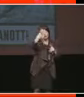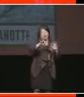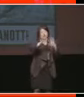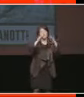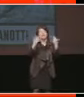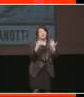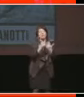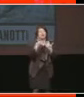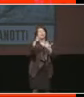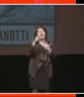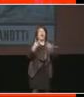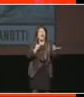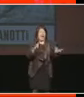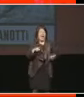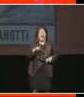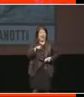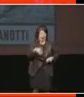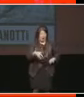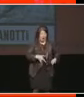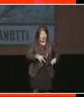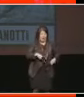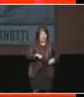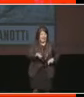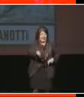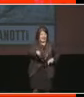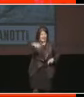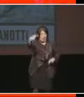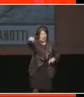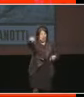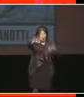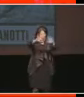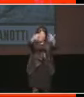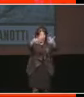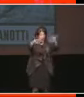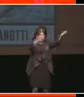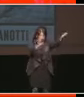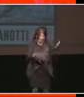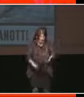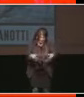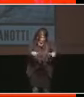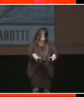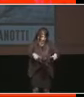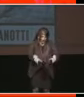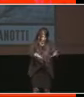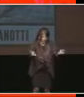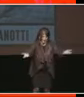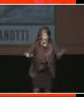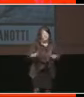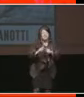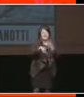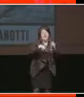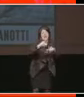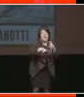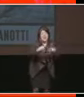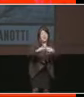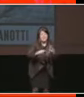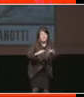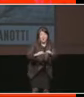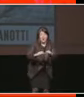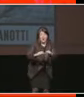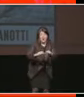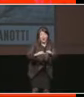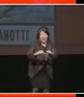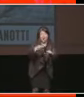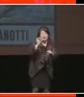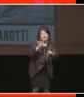'ombelico del mondo e poi ancora per continuare come dire in salsa spanoamericana tra l'altro proposito poi là